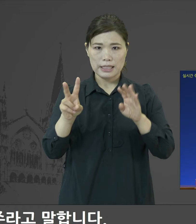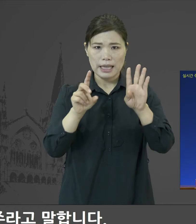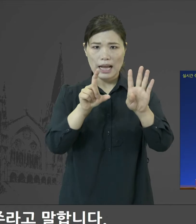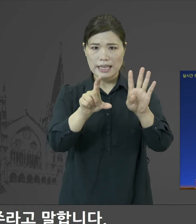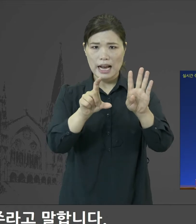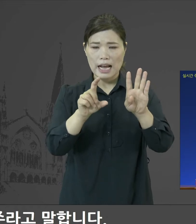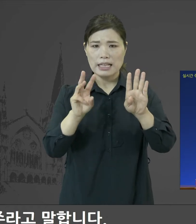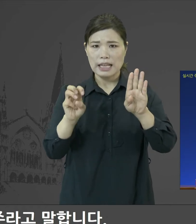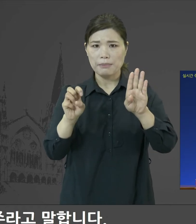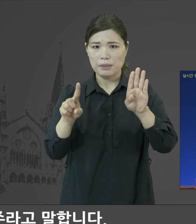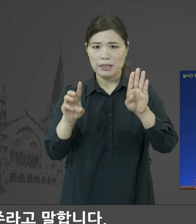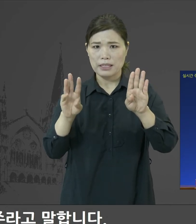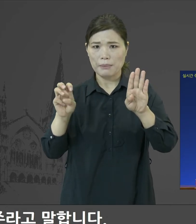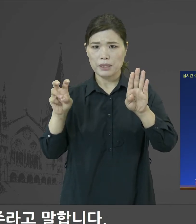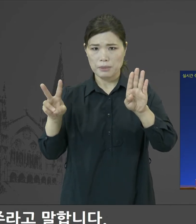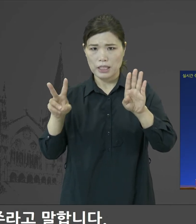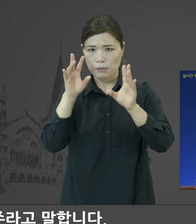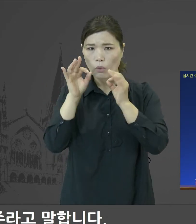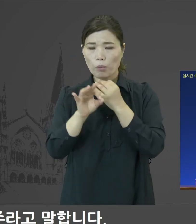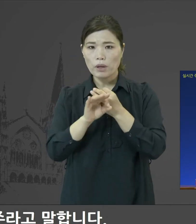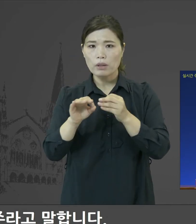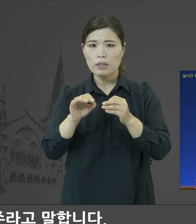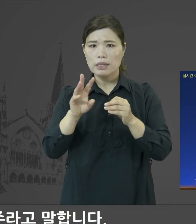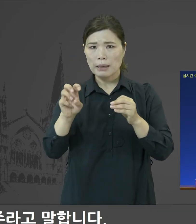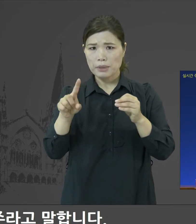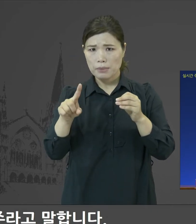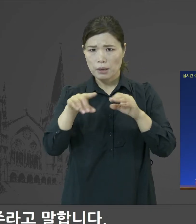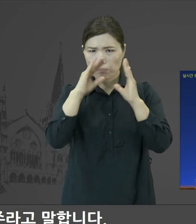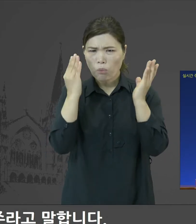되어 있었습니까? 모든 악독, 쓴뿌리죠.